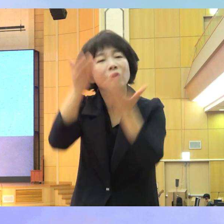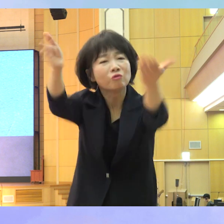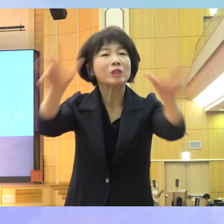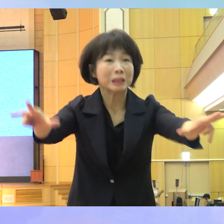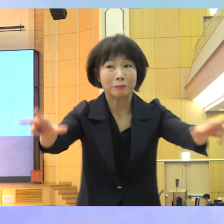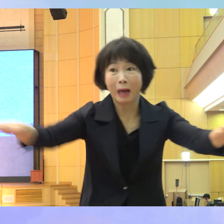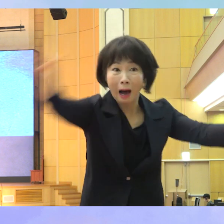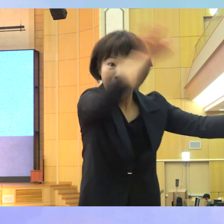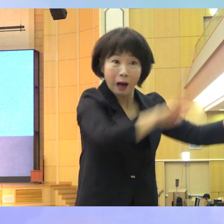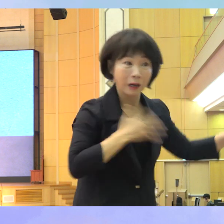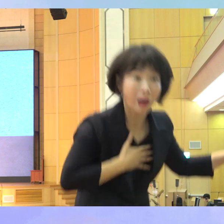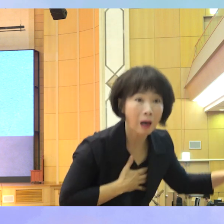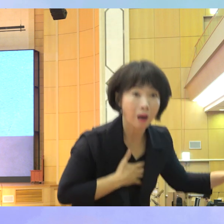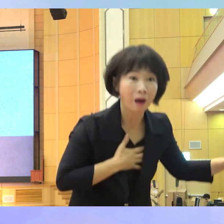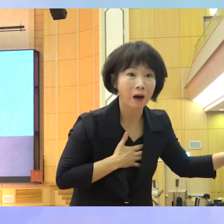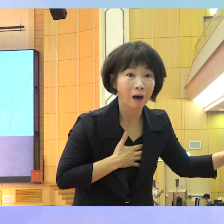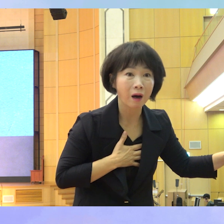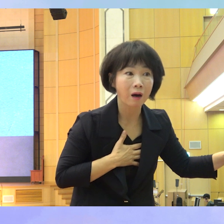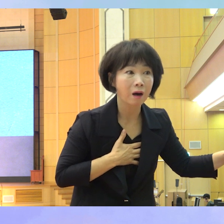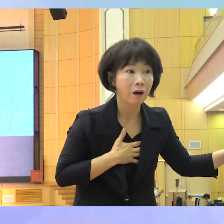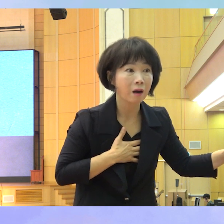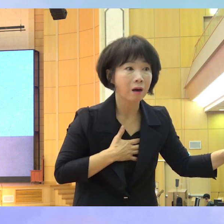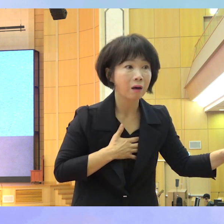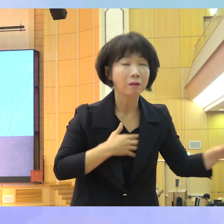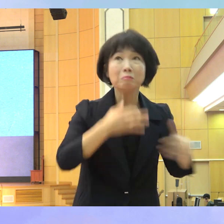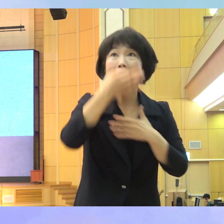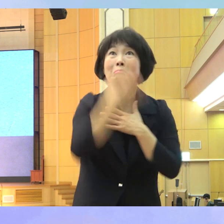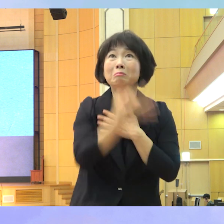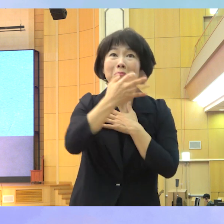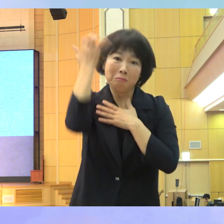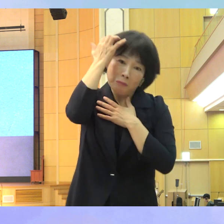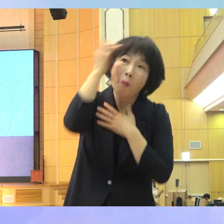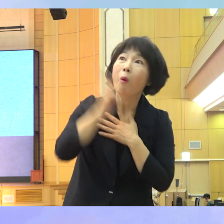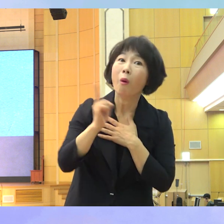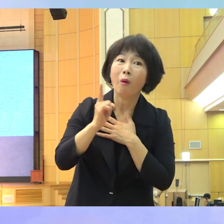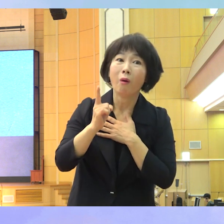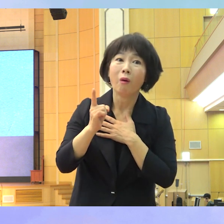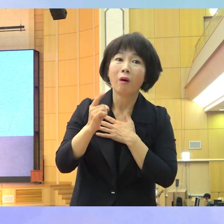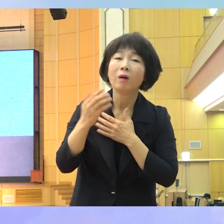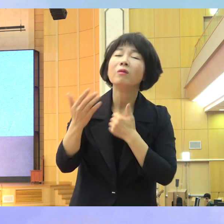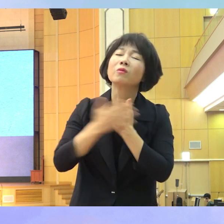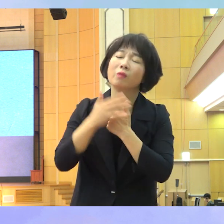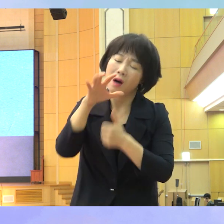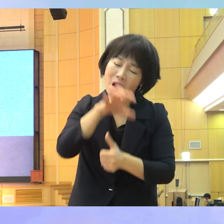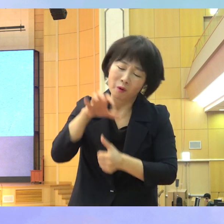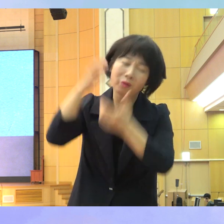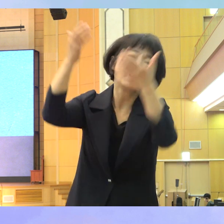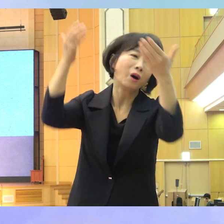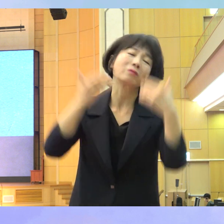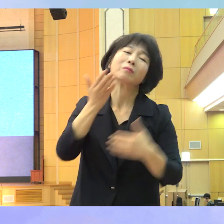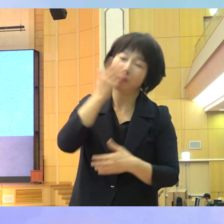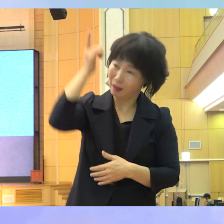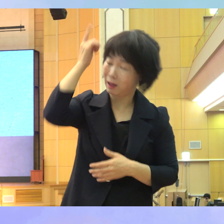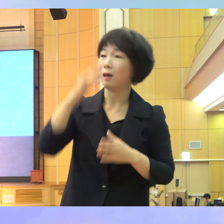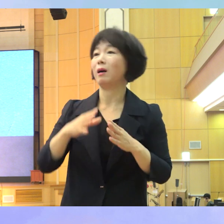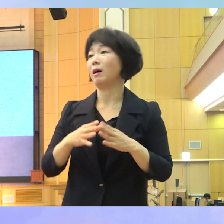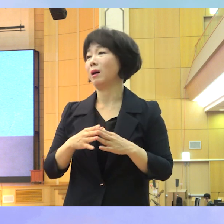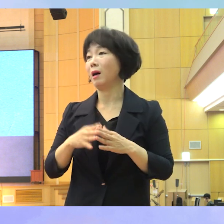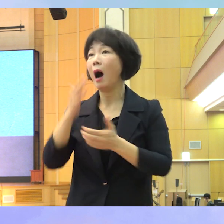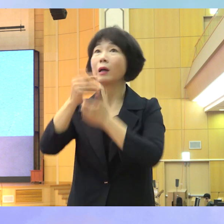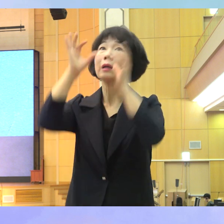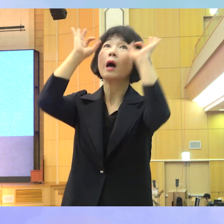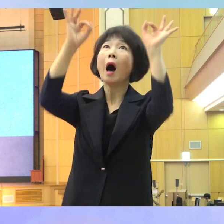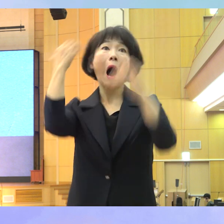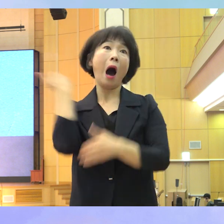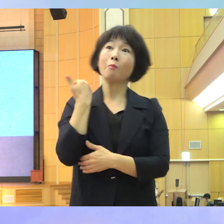나에게 좋은 일이 있을 때 누가 역사하셨을까요? 하나님이 역사하신 거예요. 하나님이 도와주신 거예요. 우리는 못 보지만